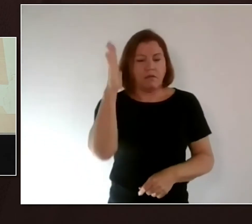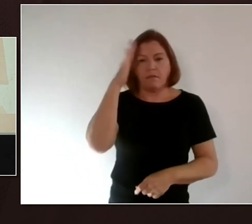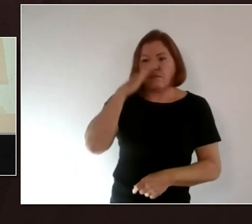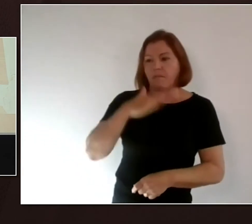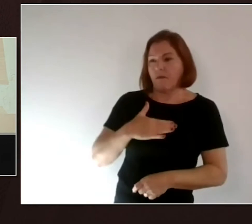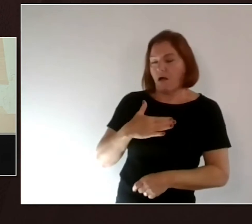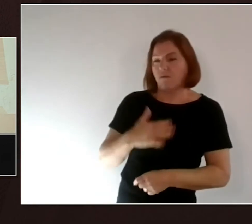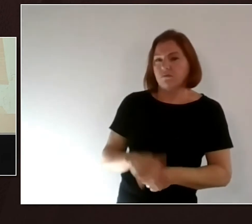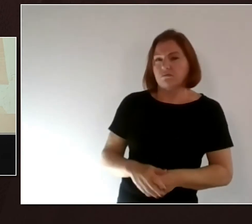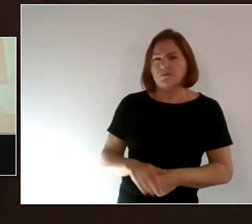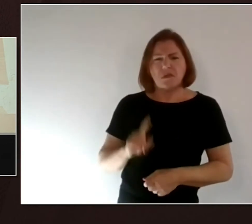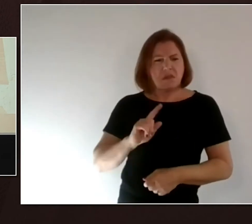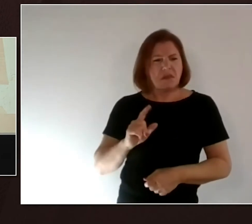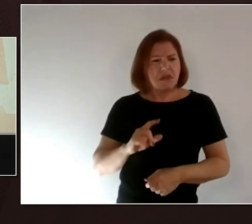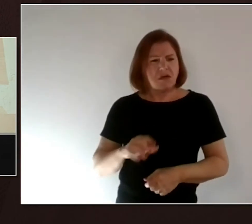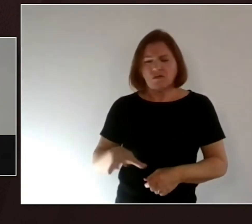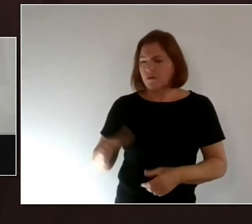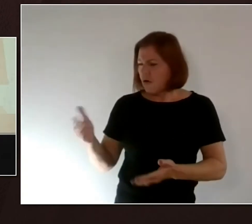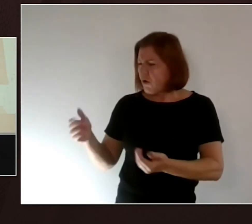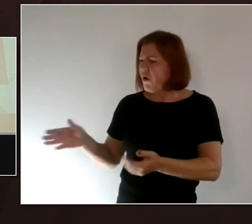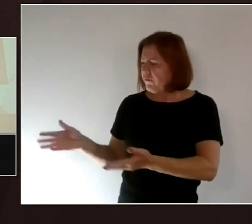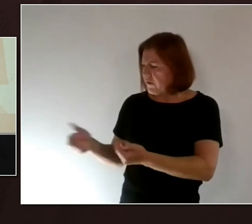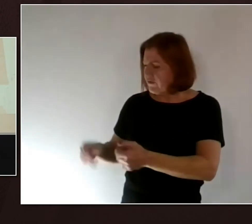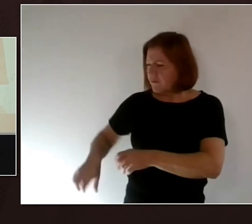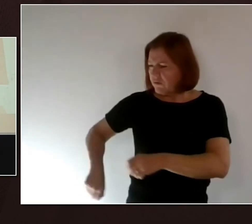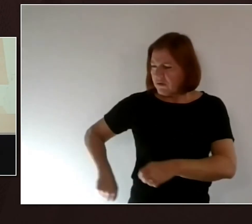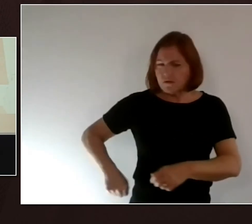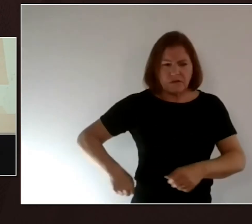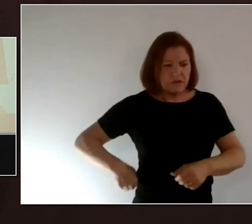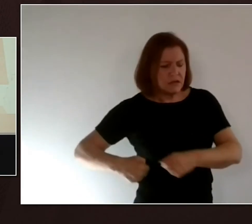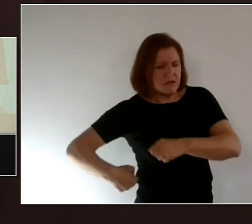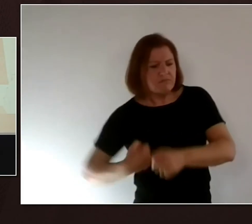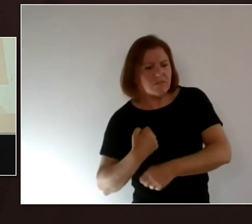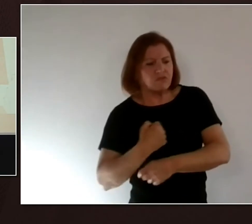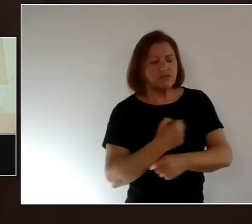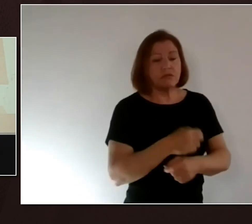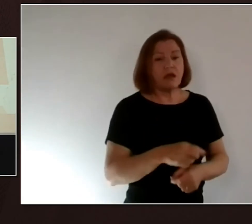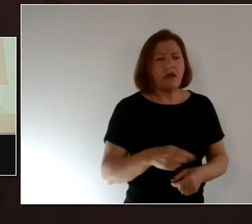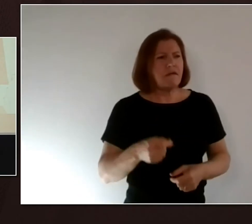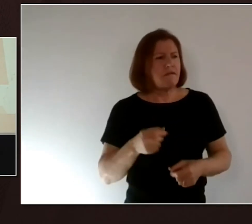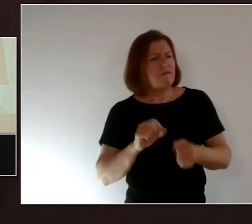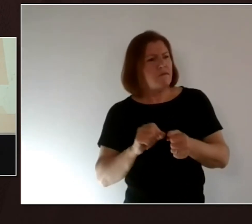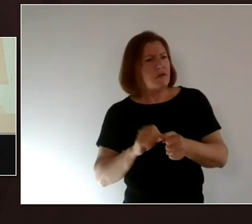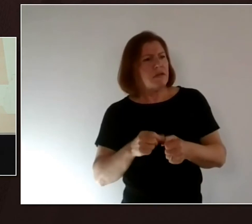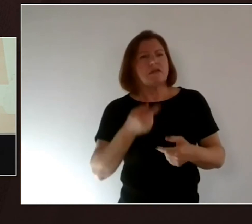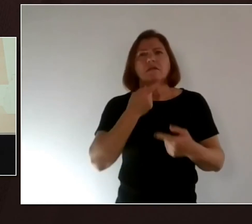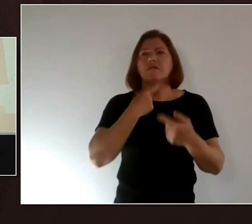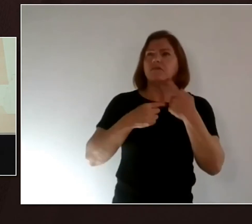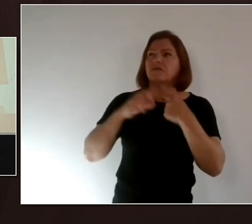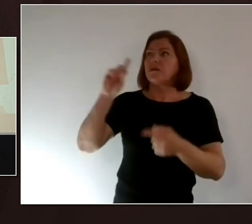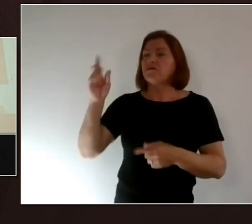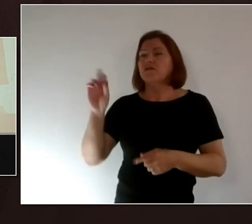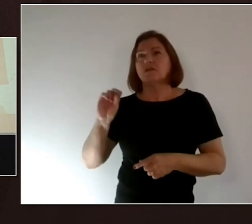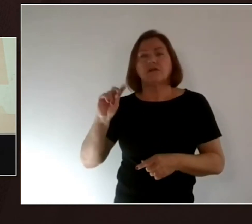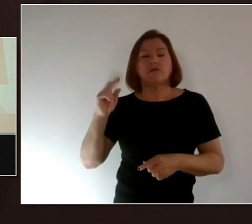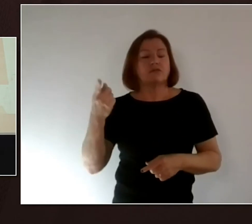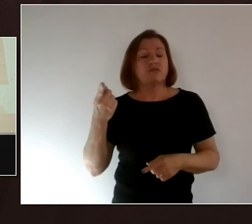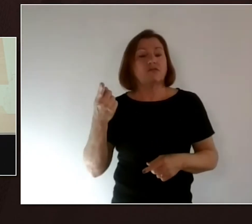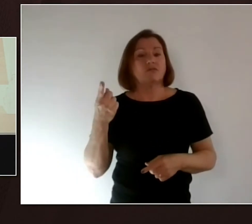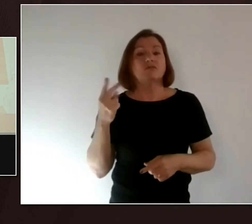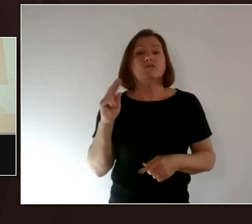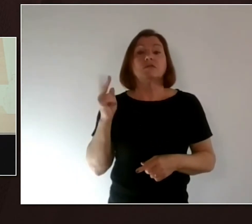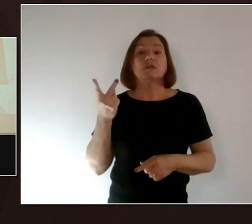rua. O bem ou mal aqui é fazer a vontade de Deus ou não fazer a vontade de Deus. Tá? Ó Senhor Jesus. Então